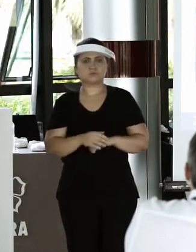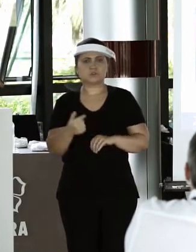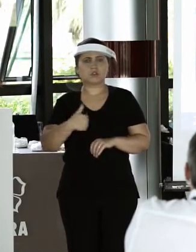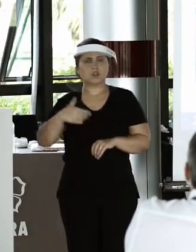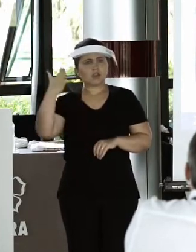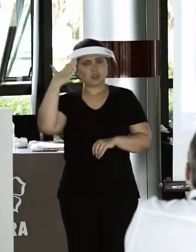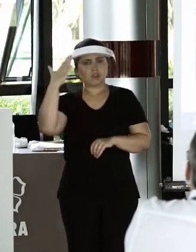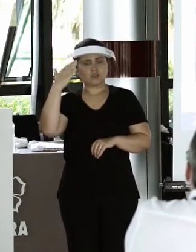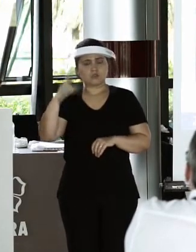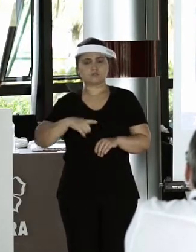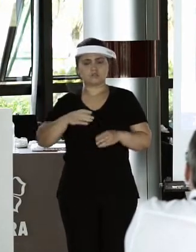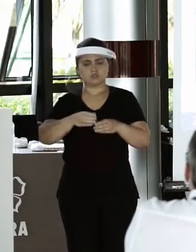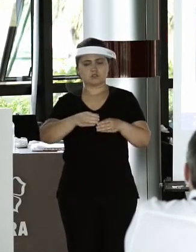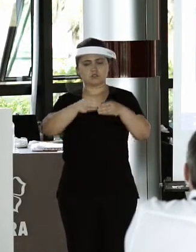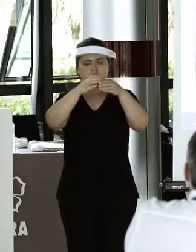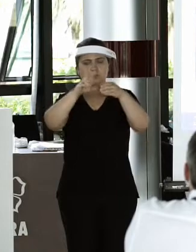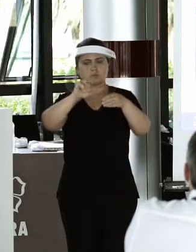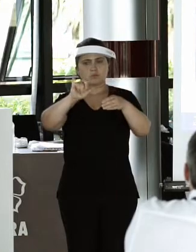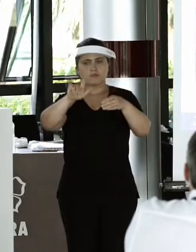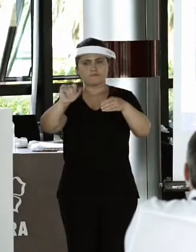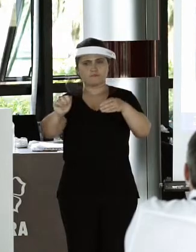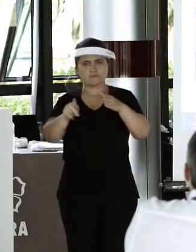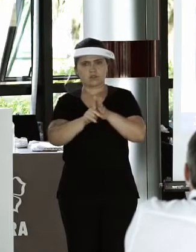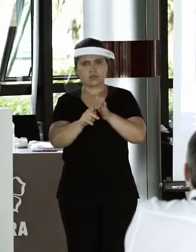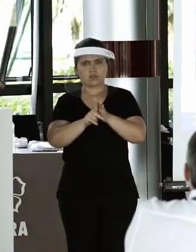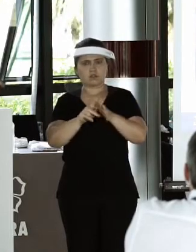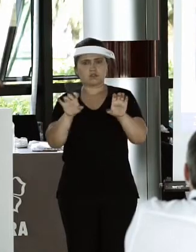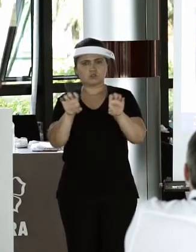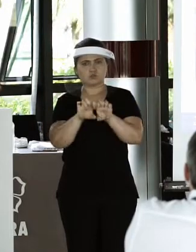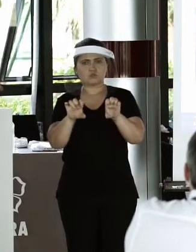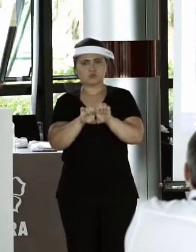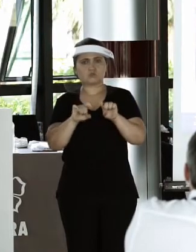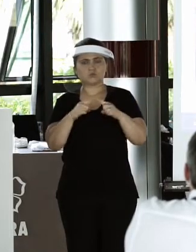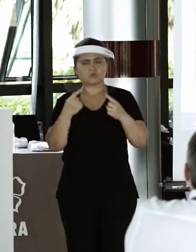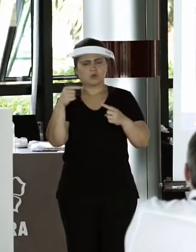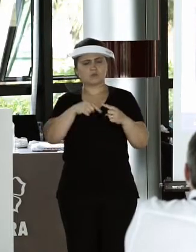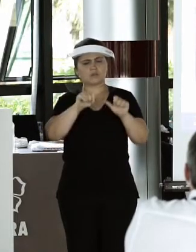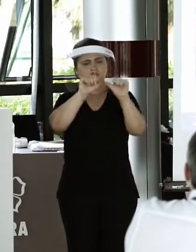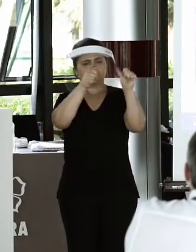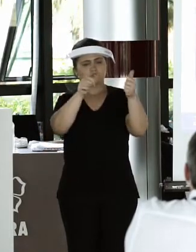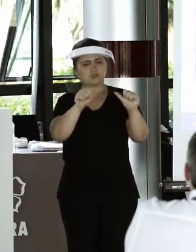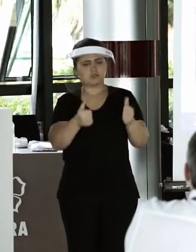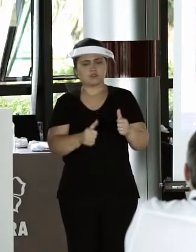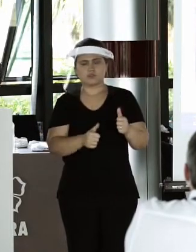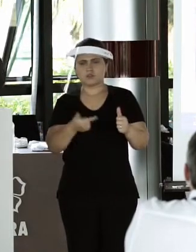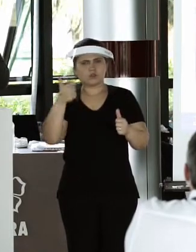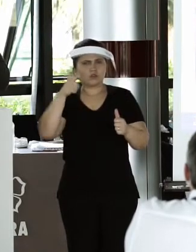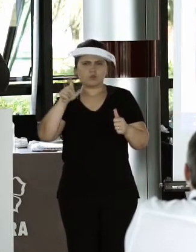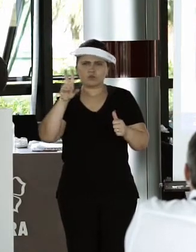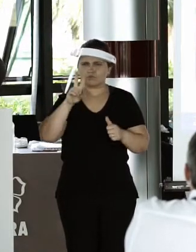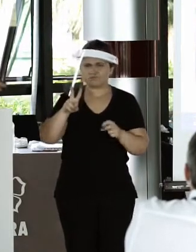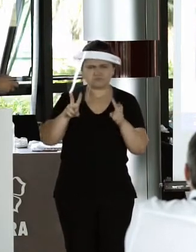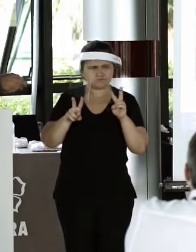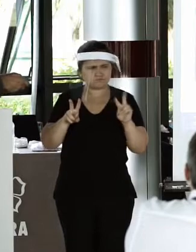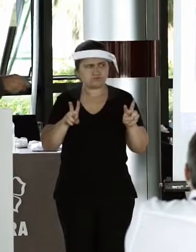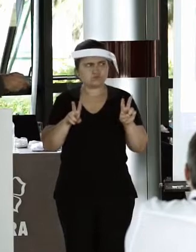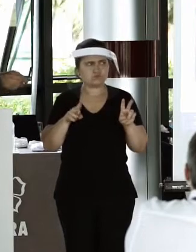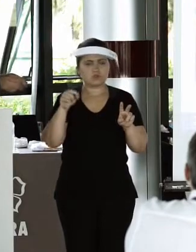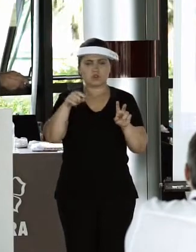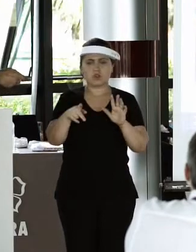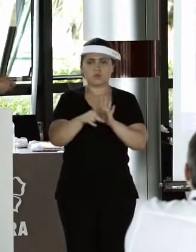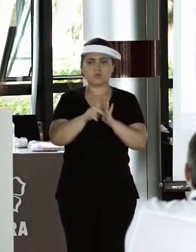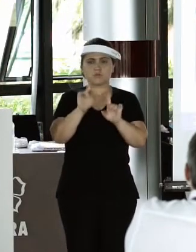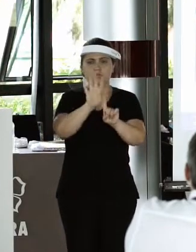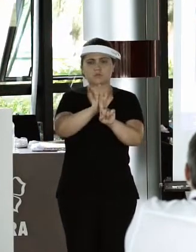Eu sei que aqui tem uma viga, que é um elemento estrutural. Só que nessa imagem aqui, eu não estou vendo a viga. Aquilo ali é